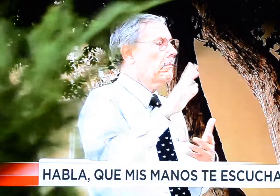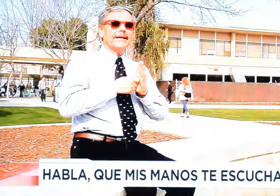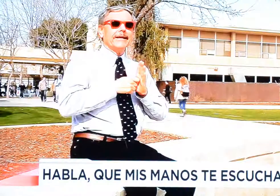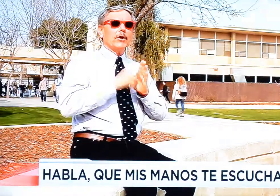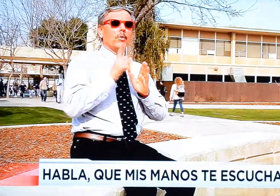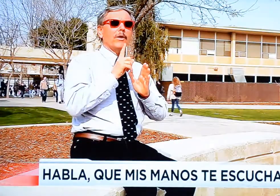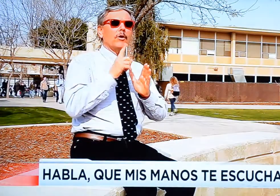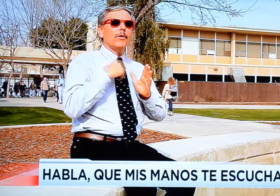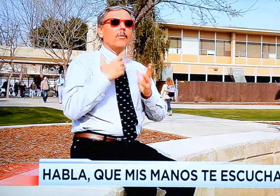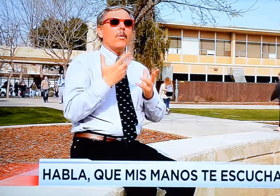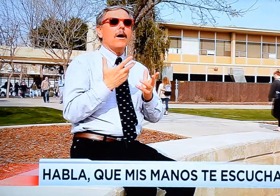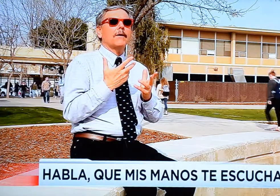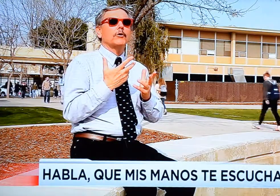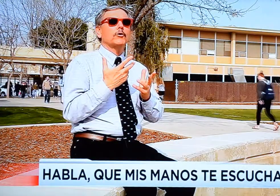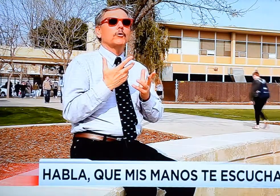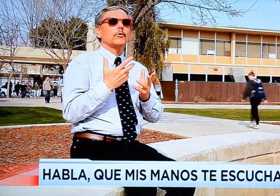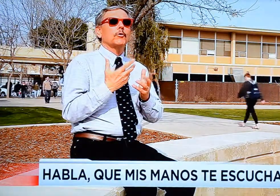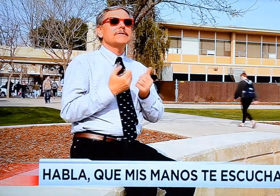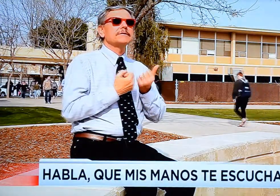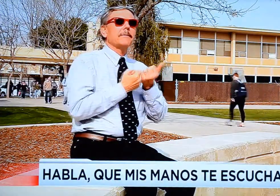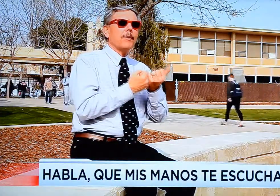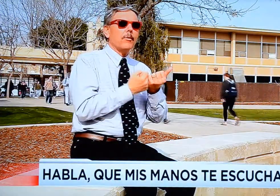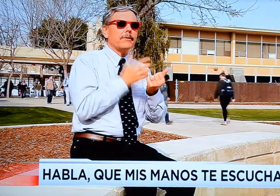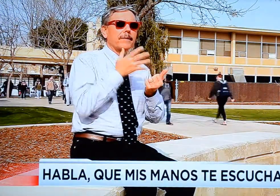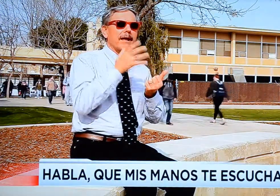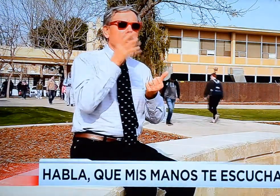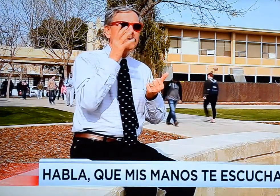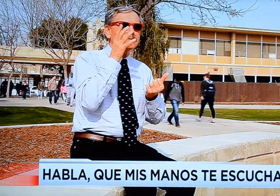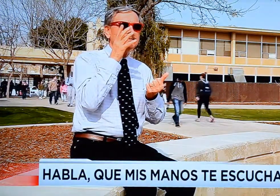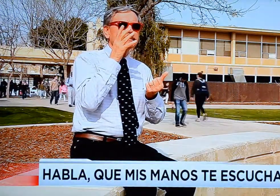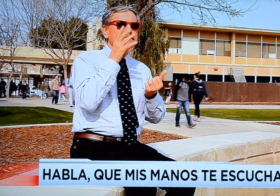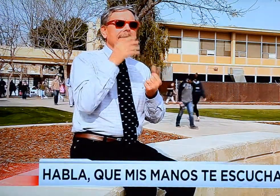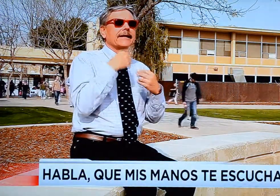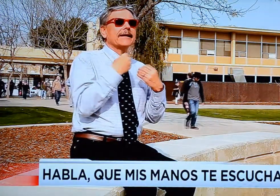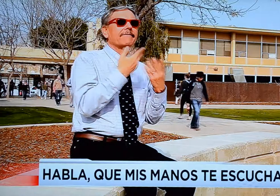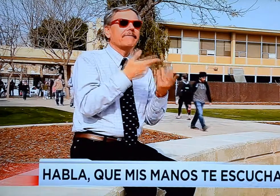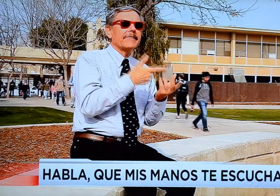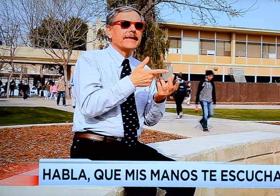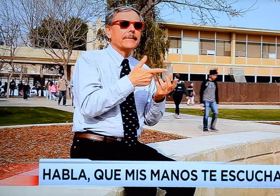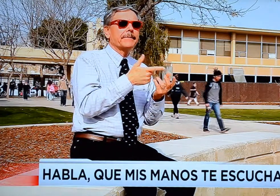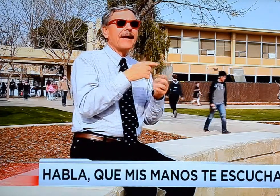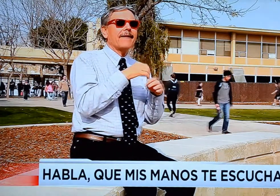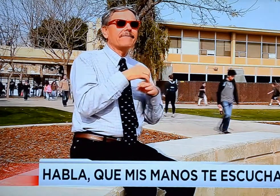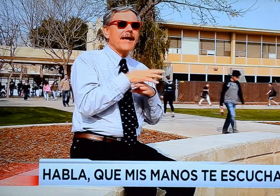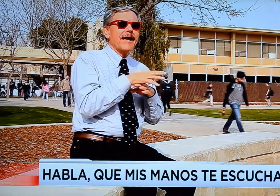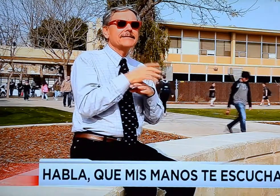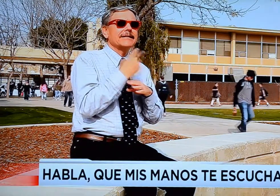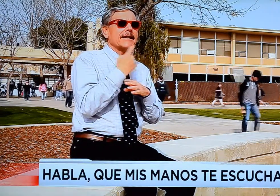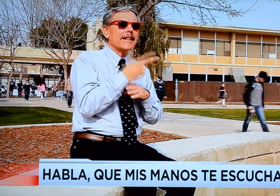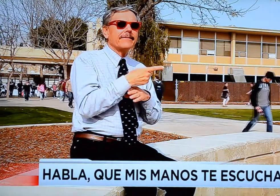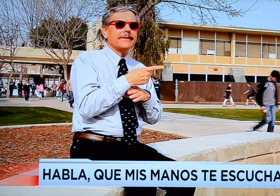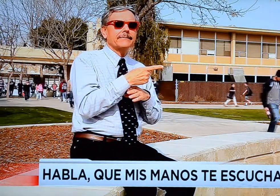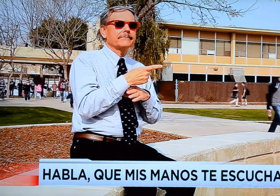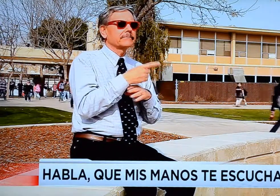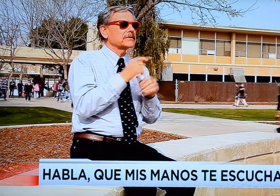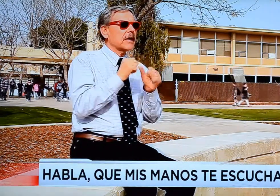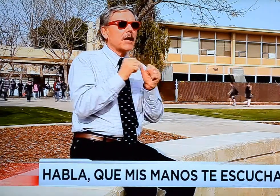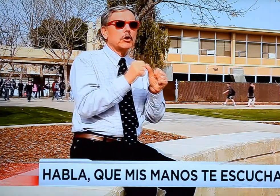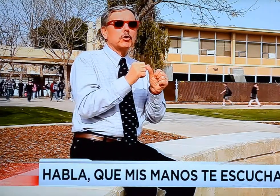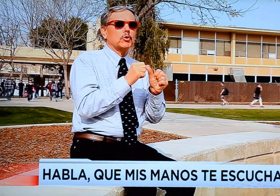crianza de un hijo sordo. Es fundamental el apoyo para esos padres y así proveerles lo que necesitan para seguir adelante y